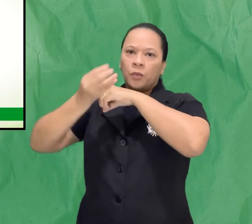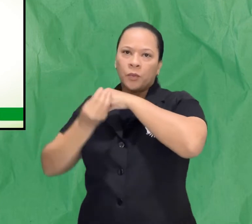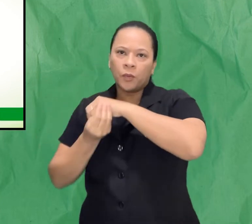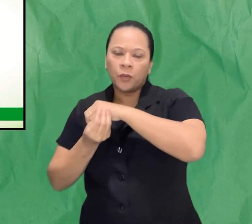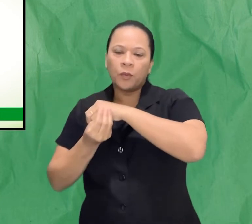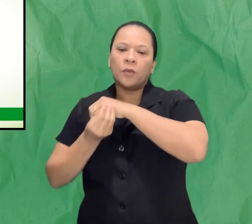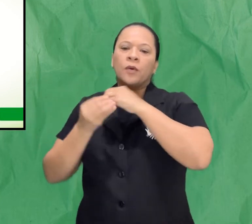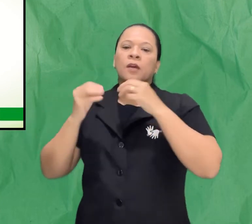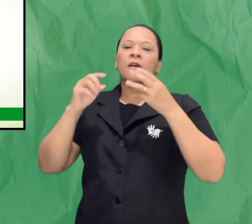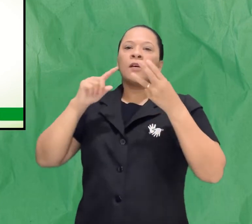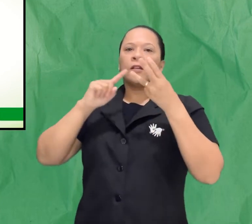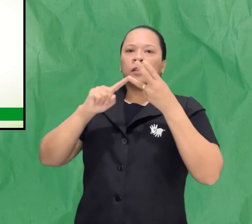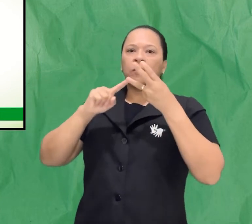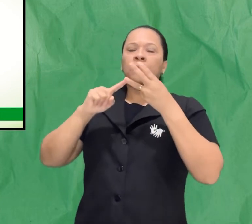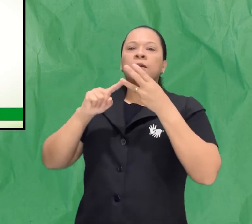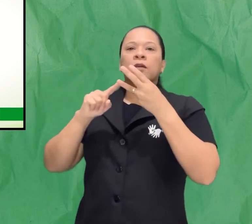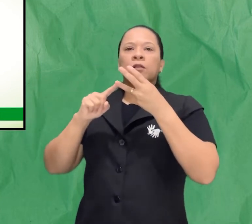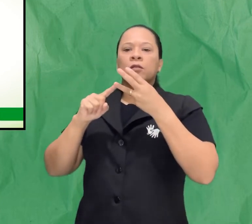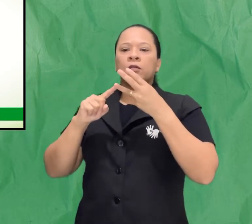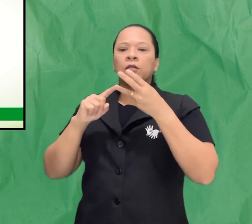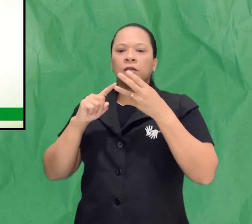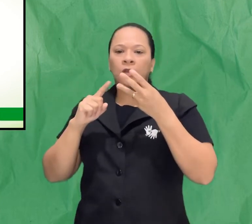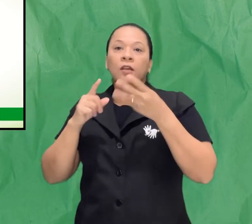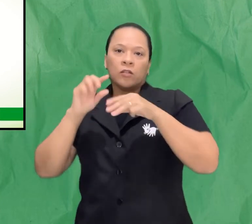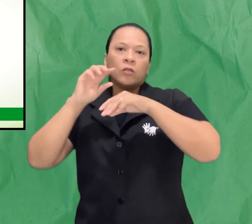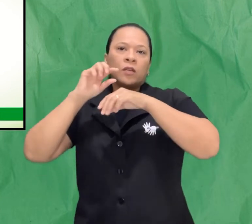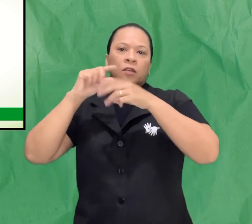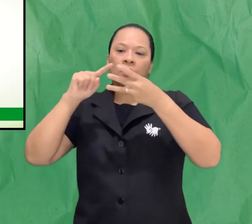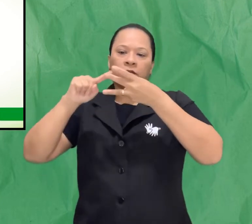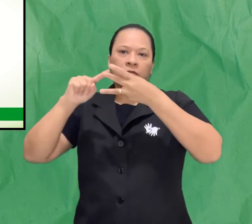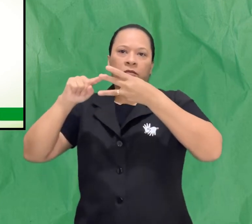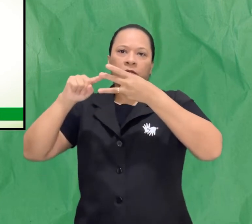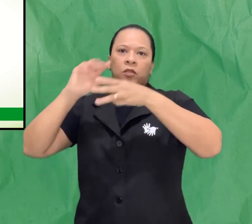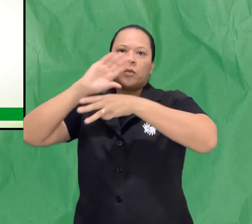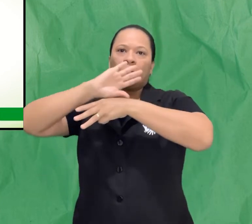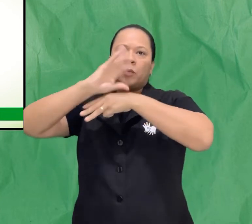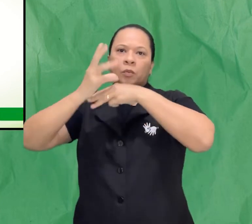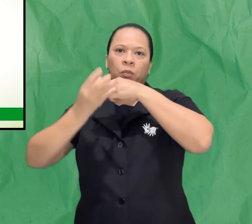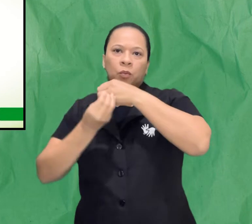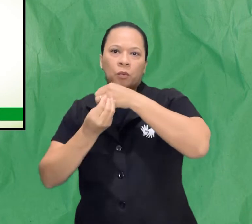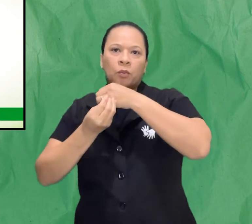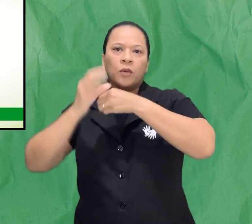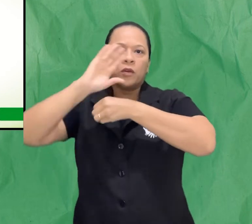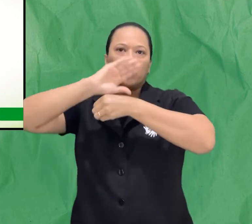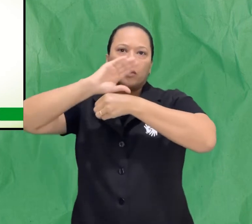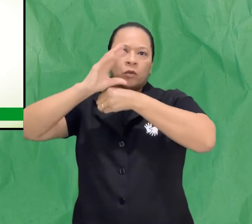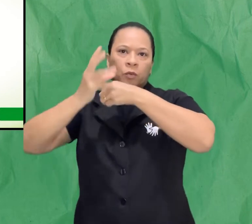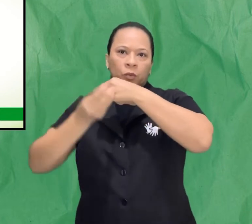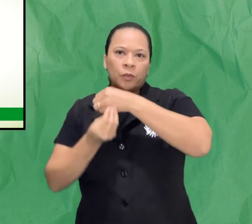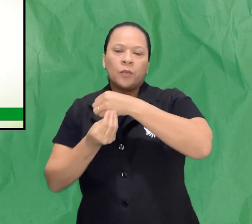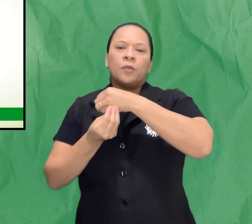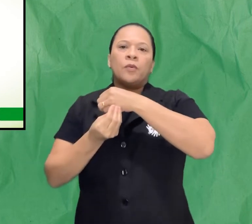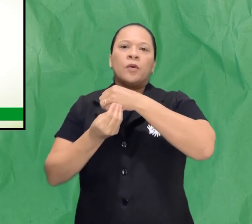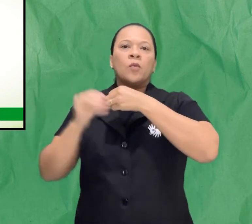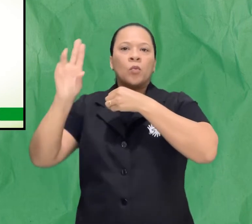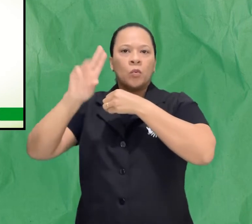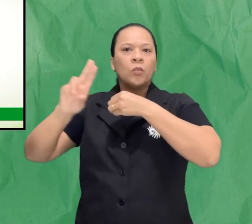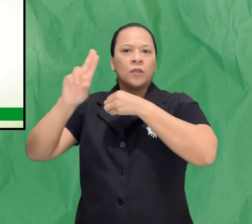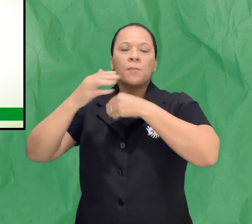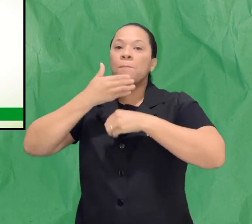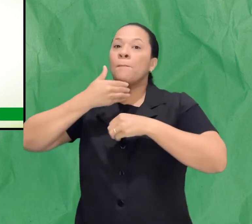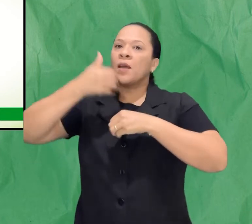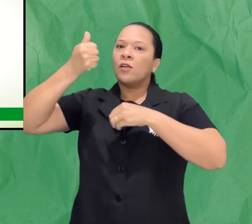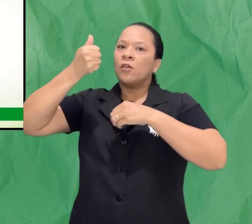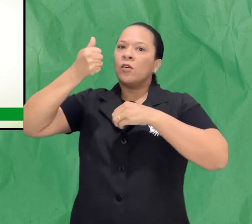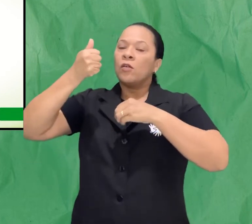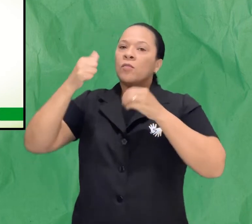é gratuito. É até mais indicado o Firefox porque ele consome menos memória RAM para você tiver